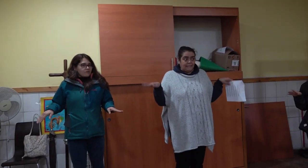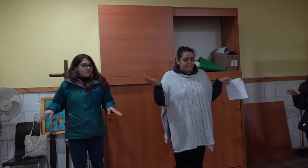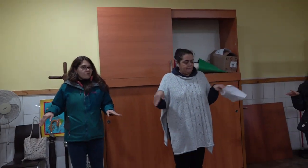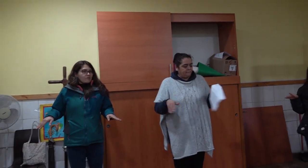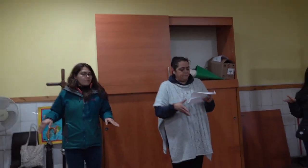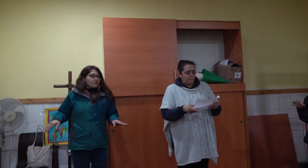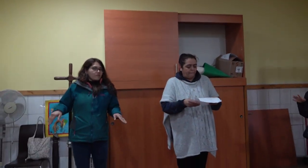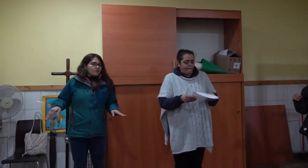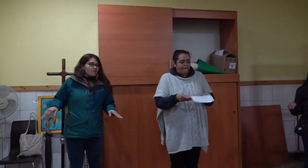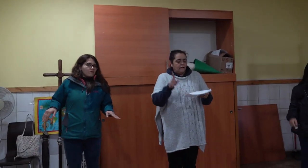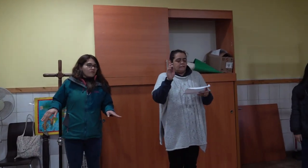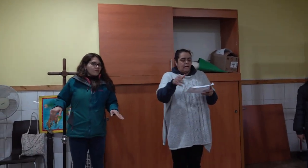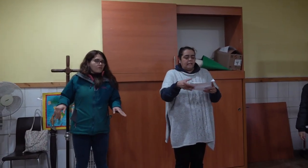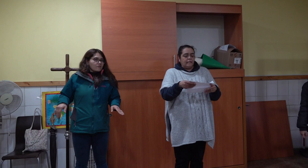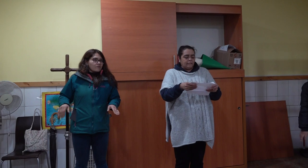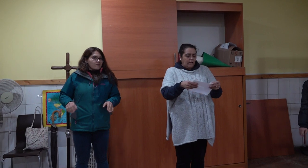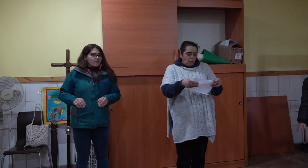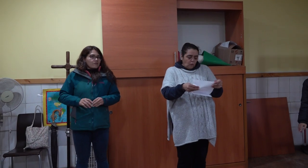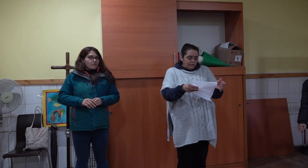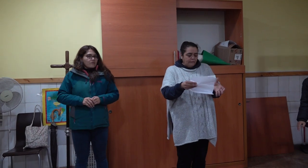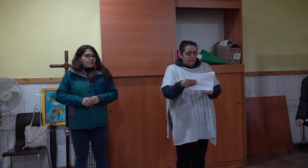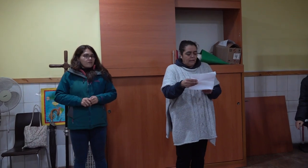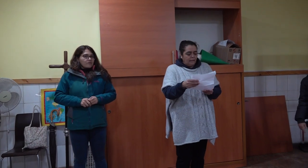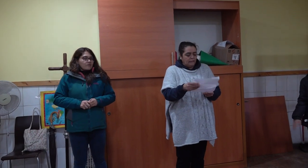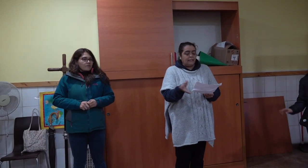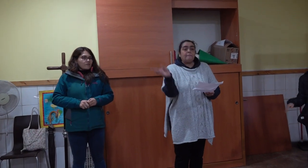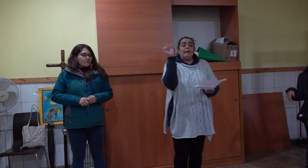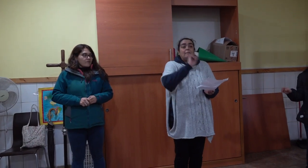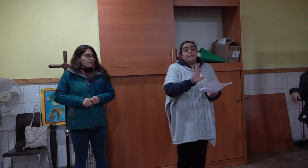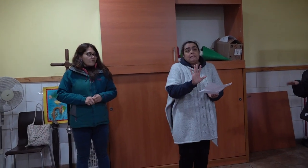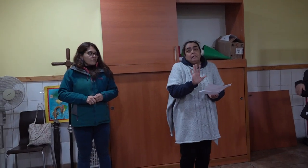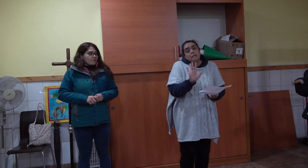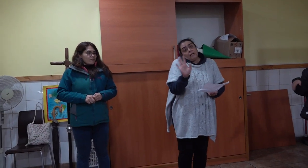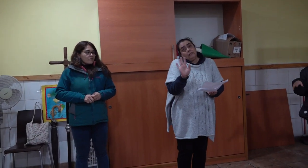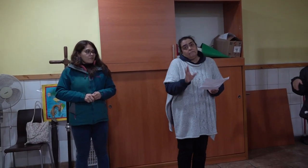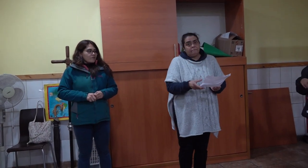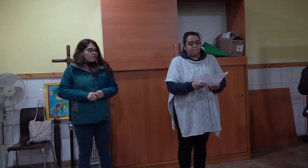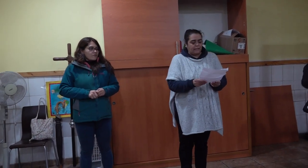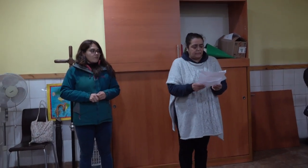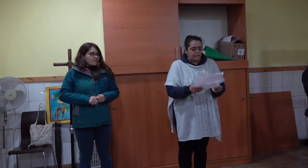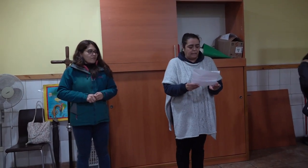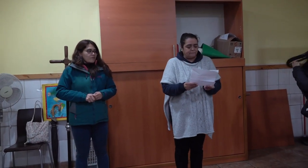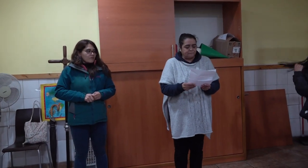los pajaritos es ahí. Ya, y esta es la última, y después la vamos a repetir y ahí